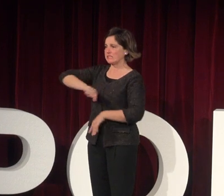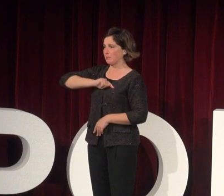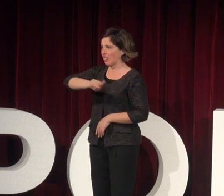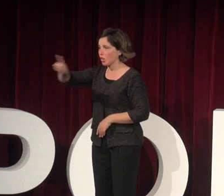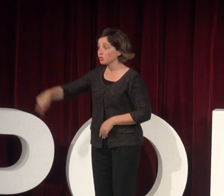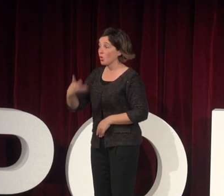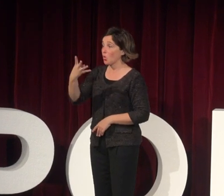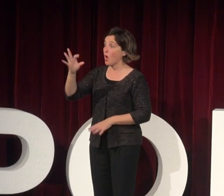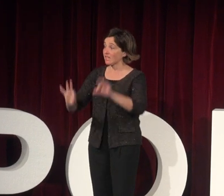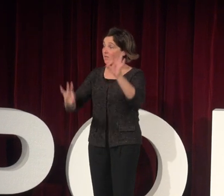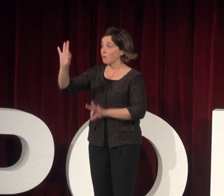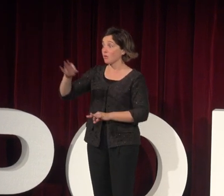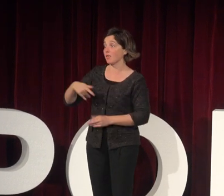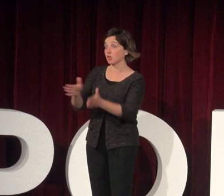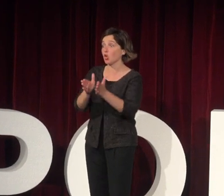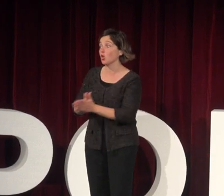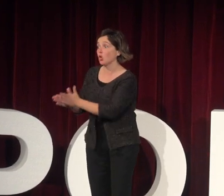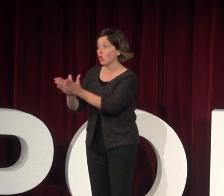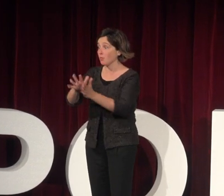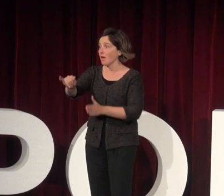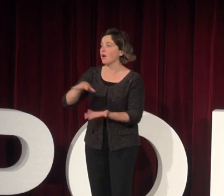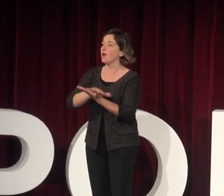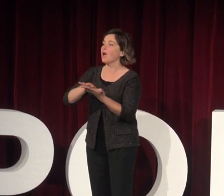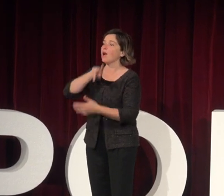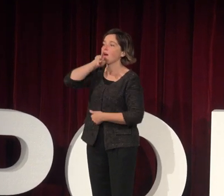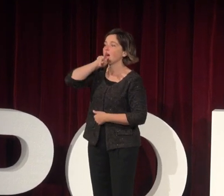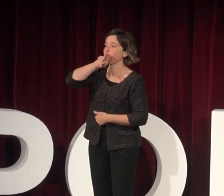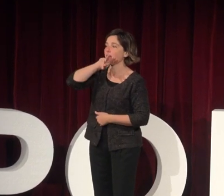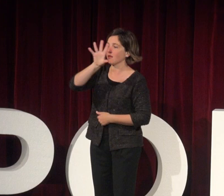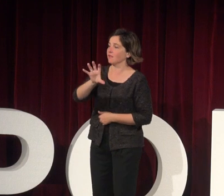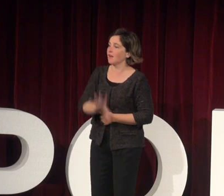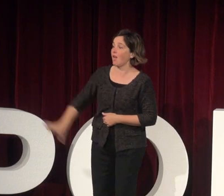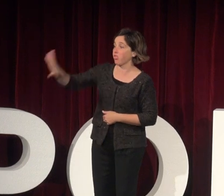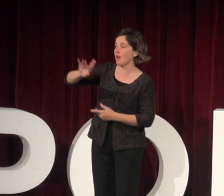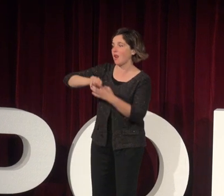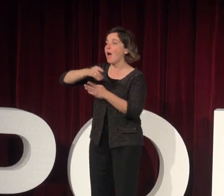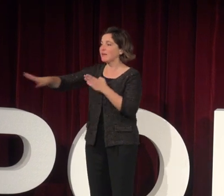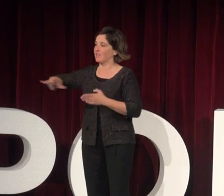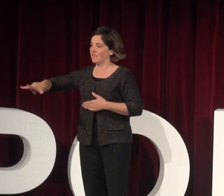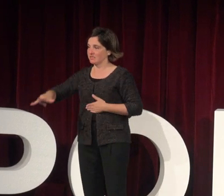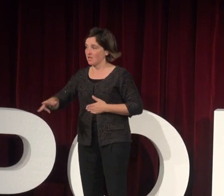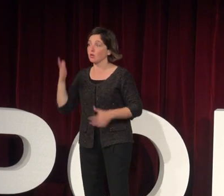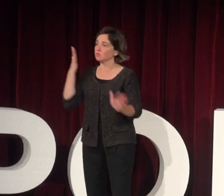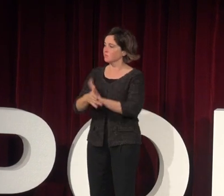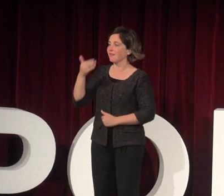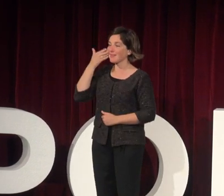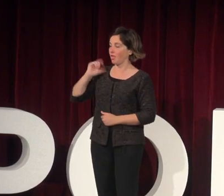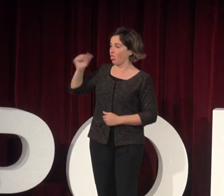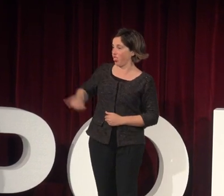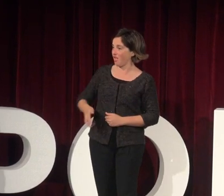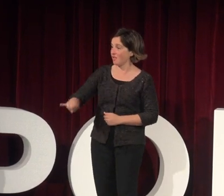sentimientos. El 40% de nuestros compatriotas hablan una lengua nacional además del castellano. Eso nos